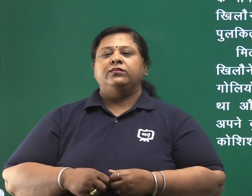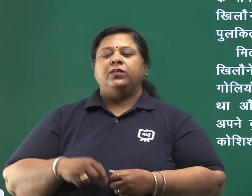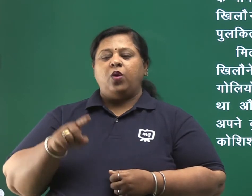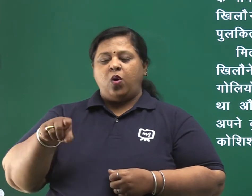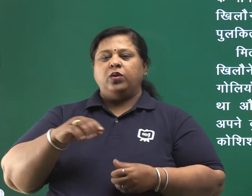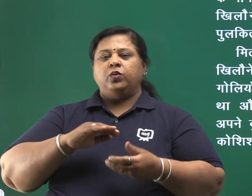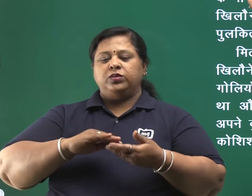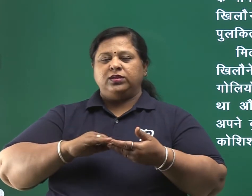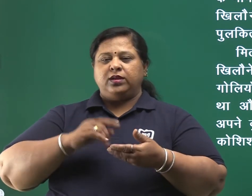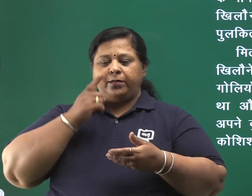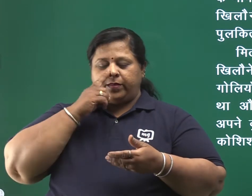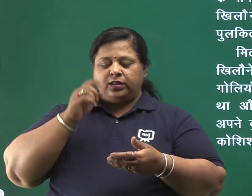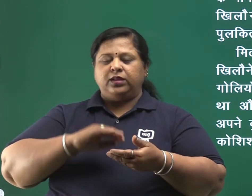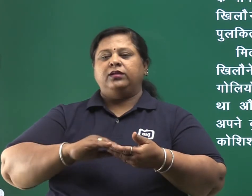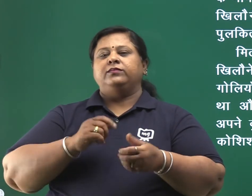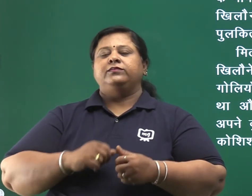और उसकी पत्नी